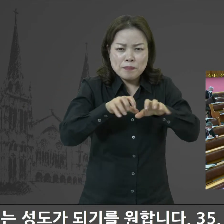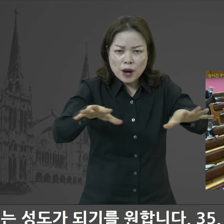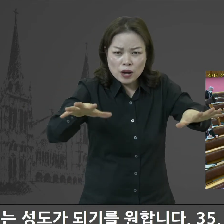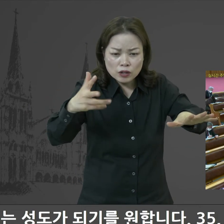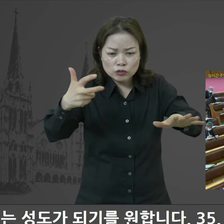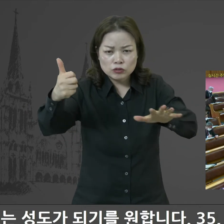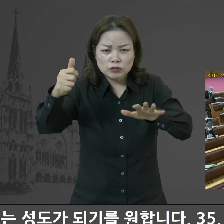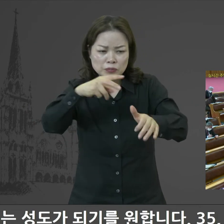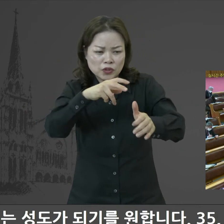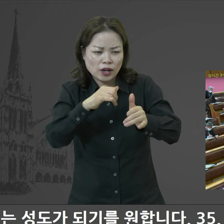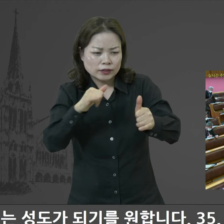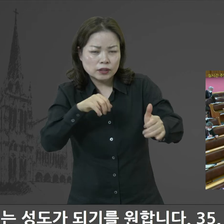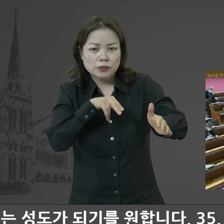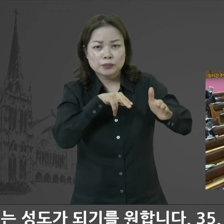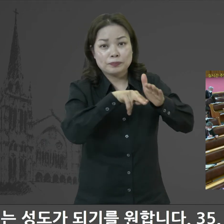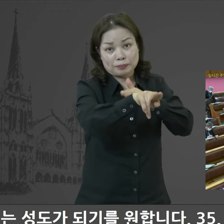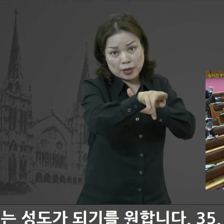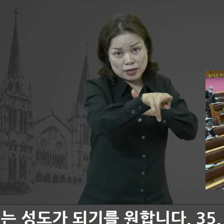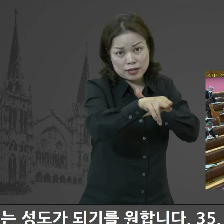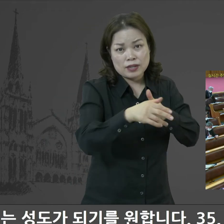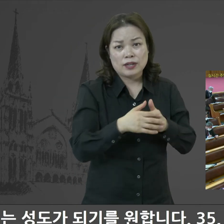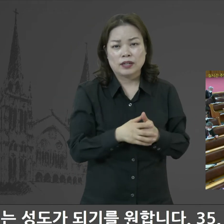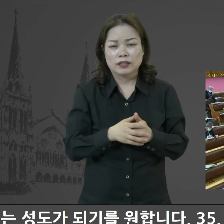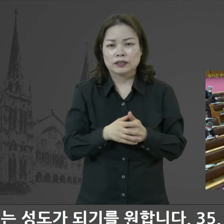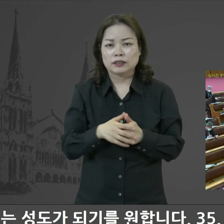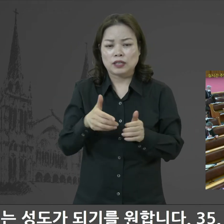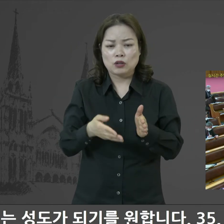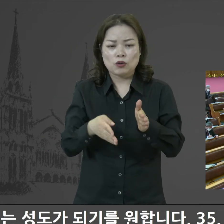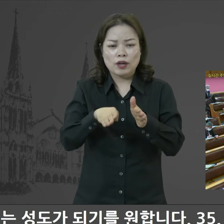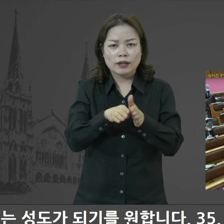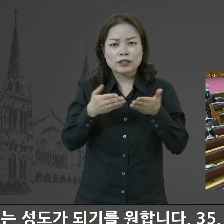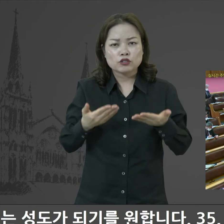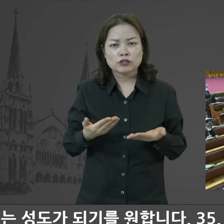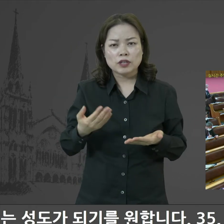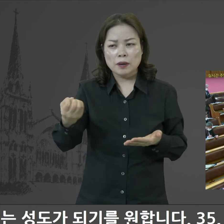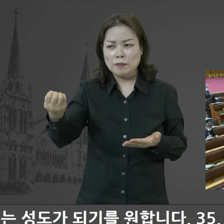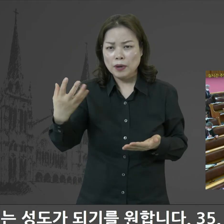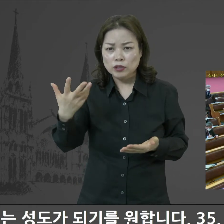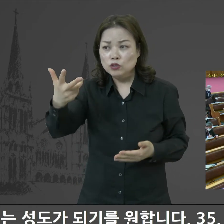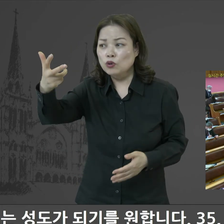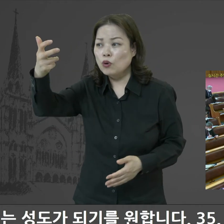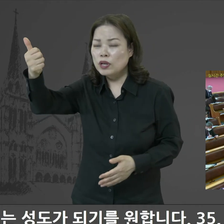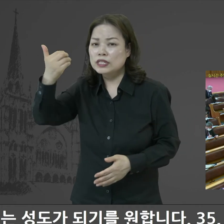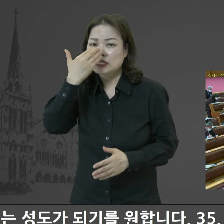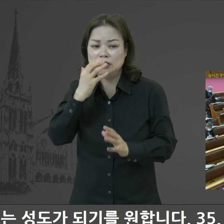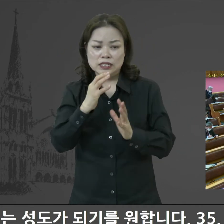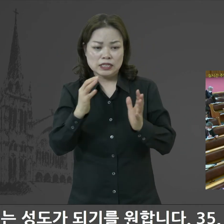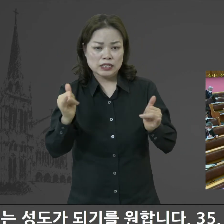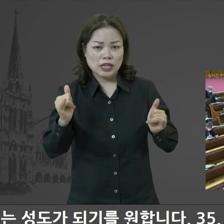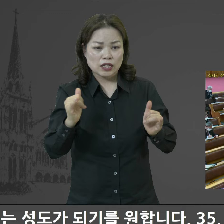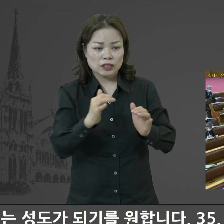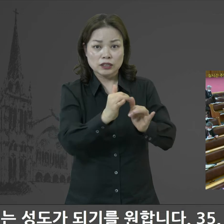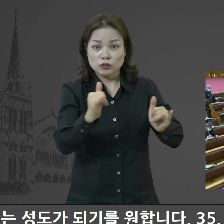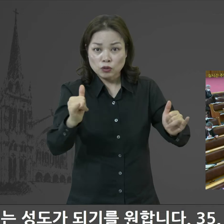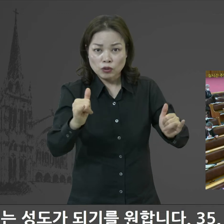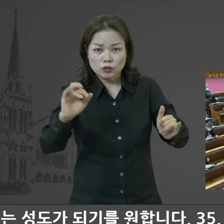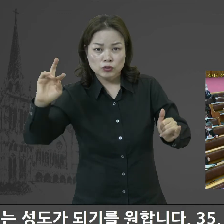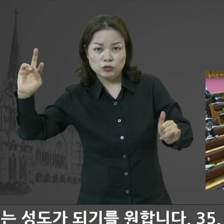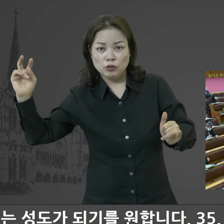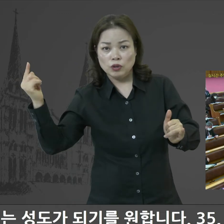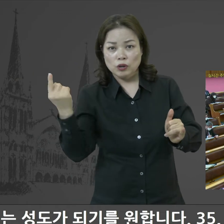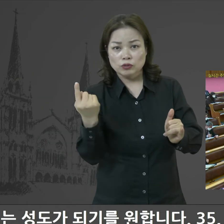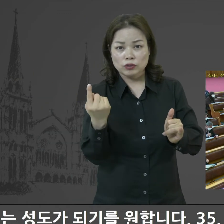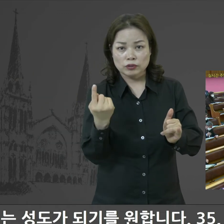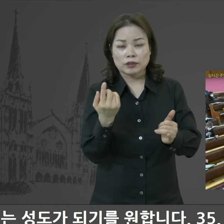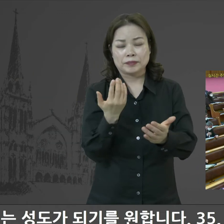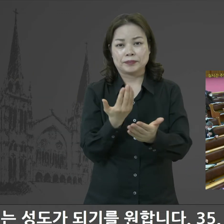주 앞에서 도망하게 하소서 하였고, 괴가 쉴 때에는 말하되 여호와여 이스라엘 종족들에게로